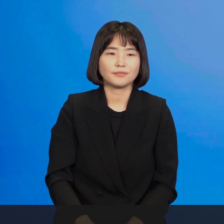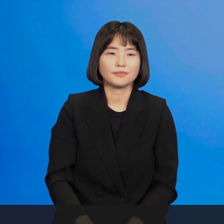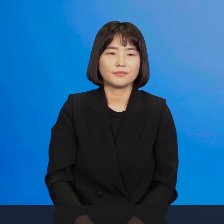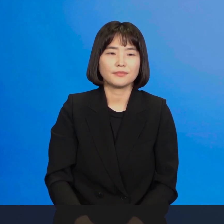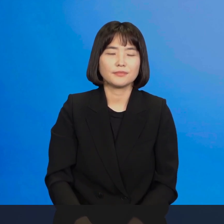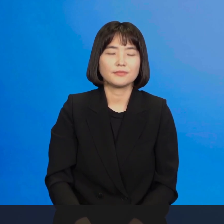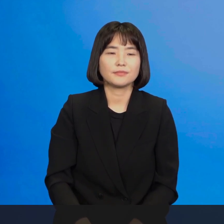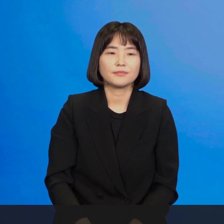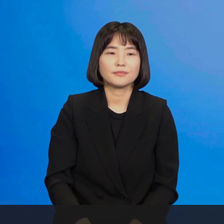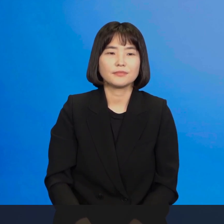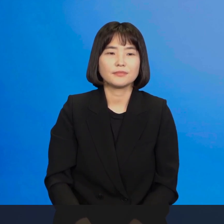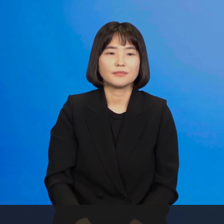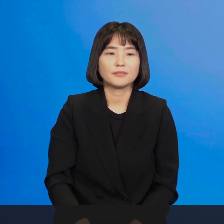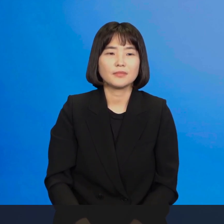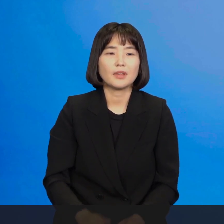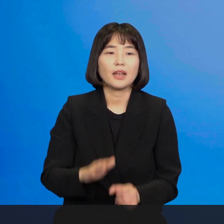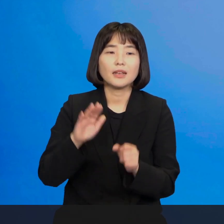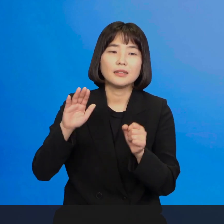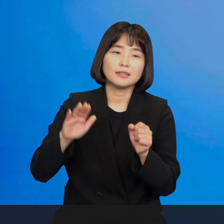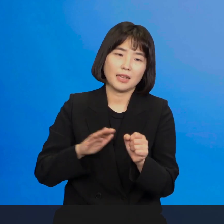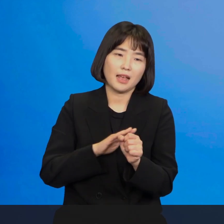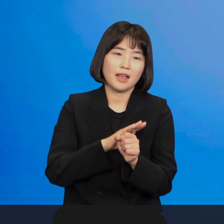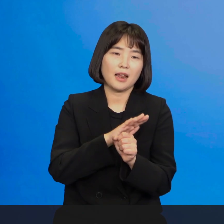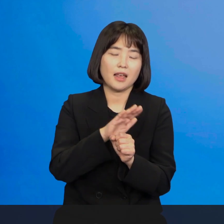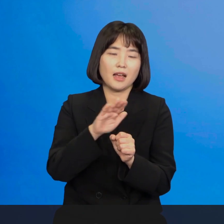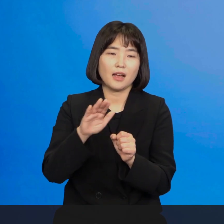사랑과 진리에